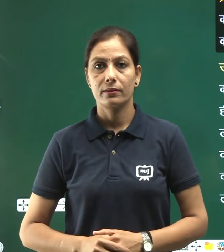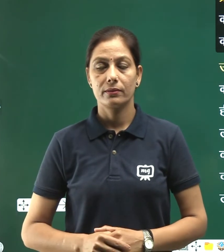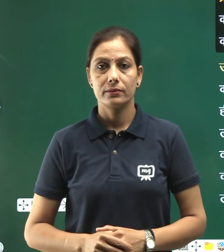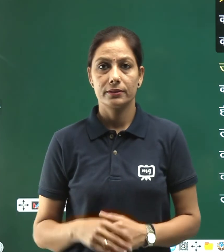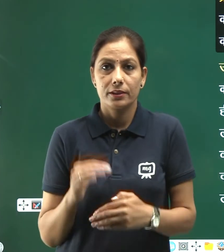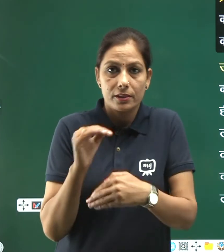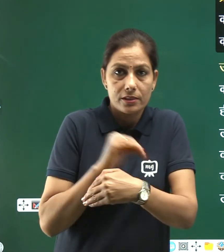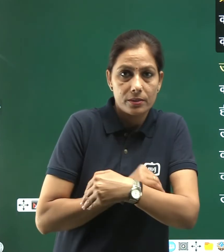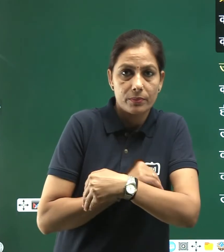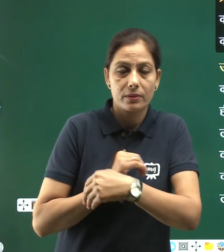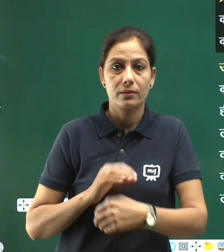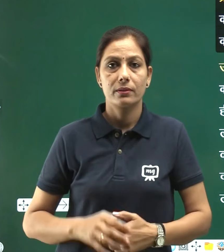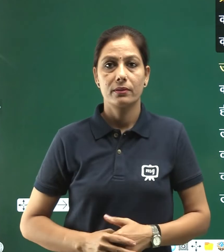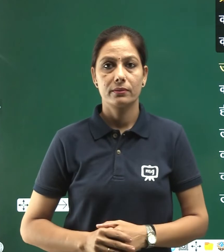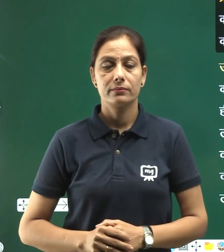छिपी